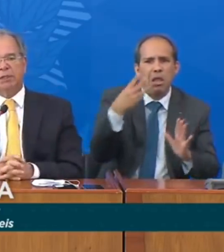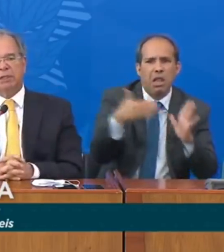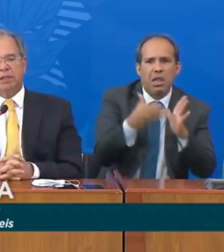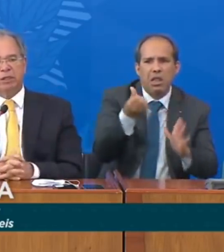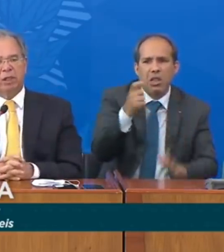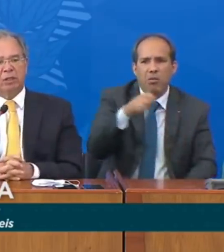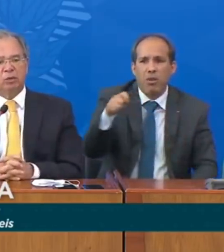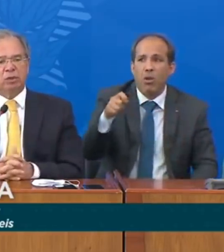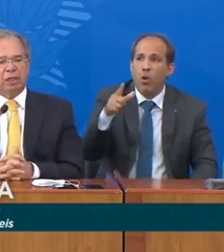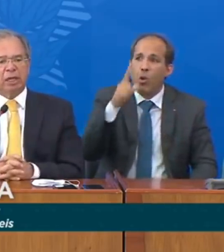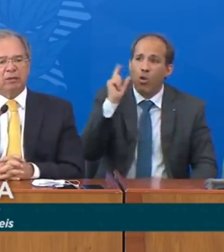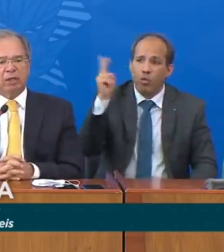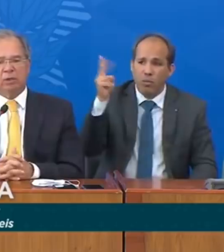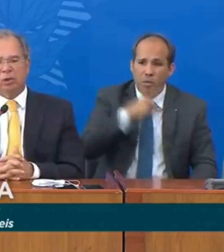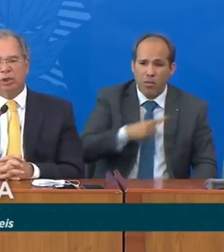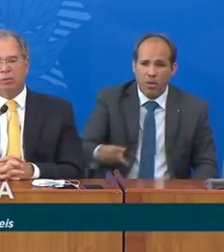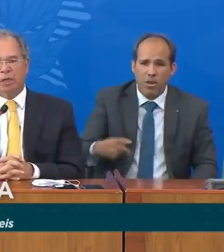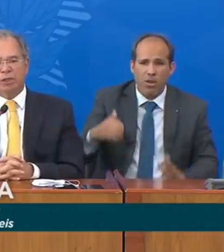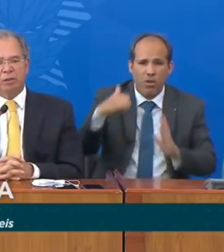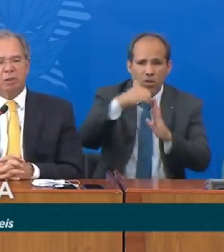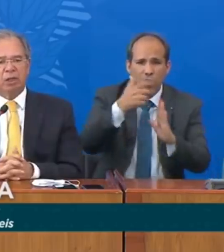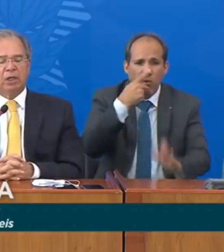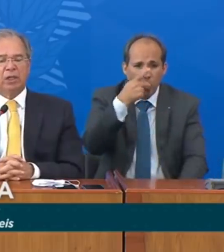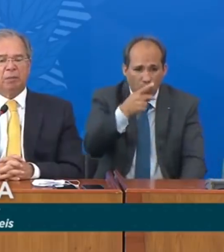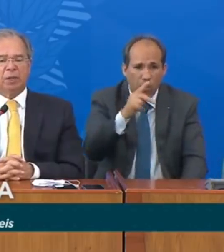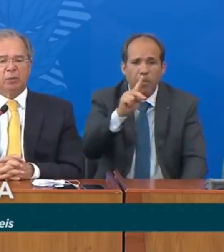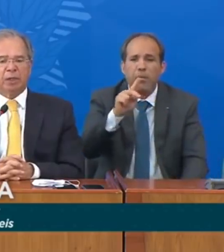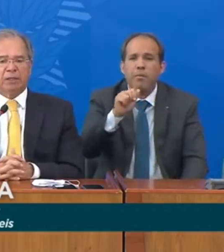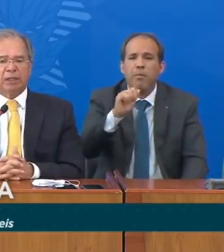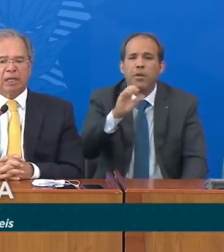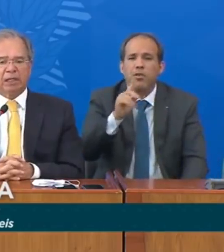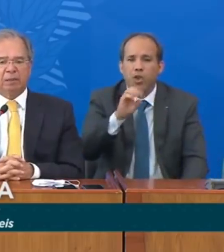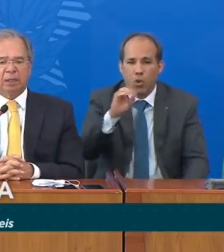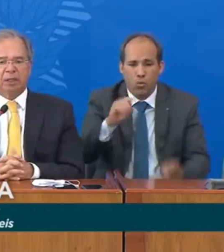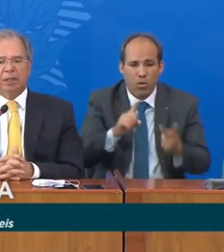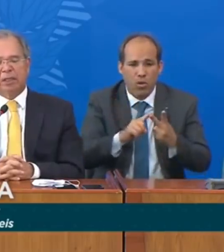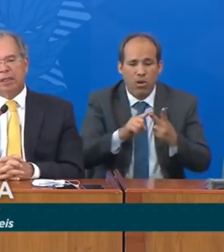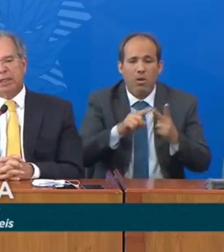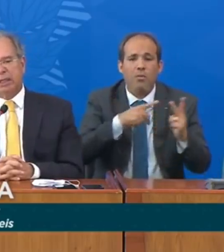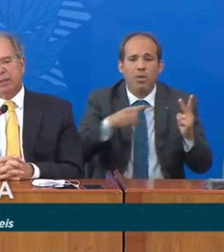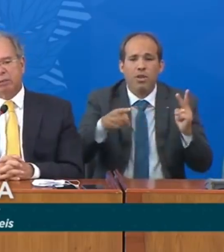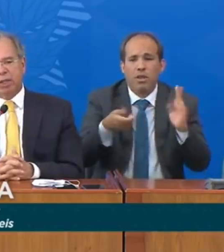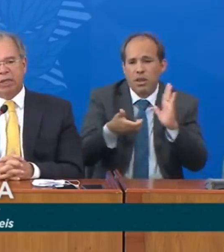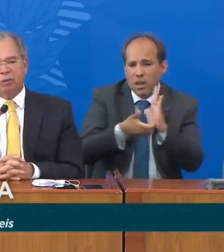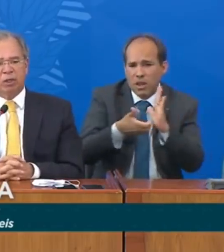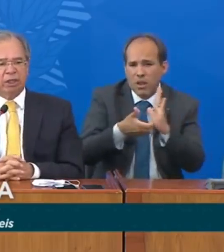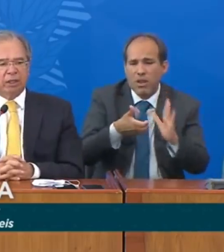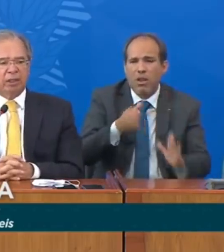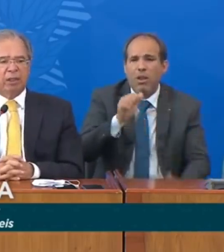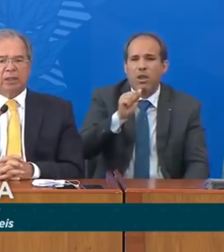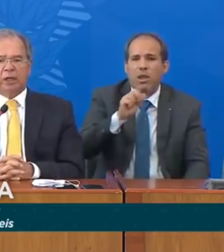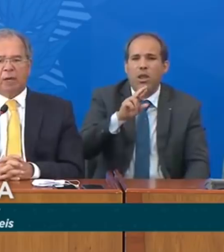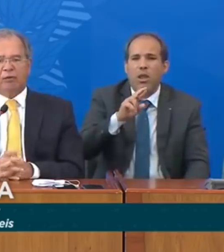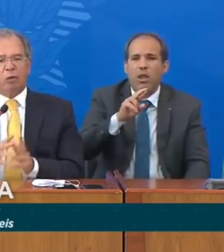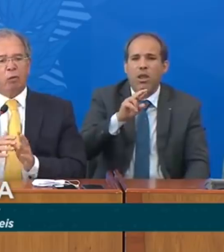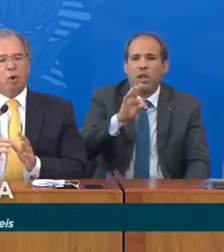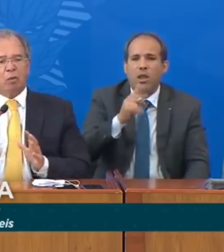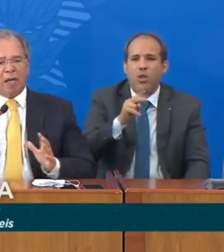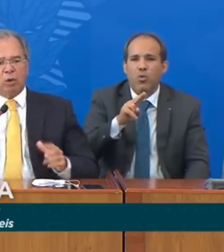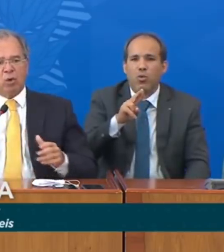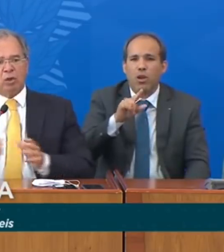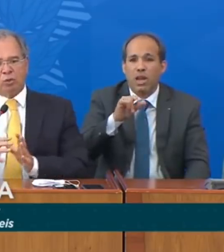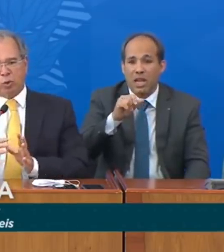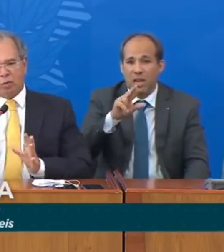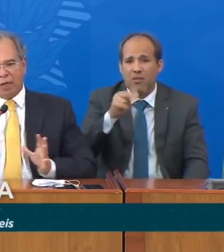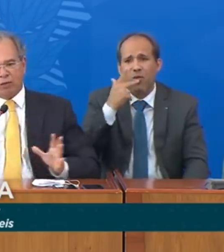pelo presidente do Senado, o senador Rodrigo Pacheco, e pelo presidente da Câmara, deputado Arthur Lira. É uma reforma um pouco